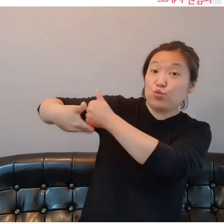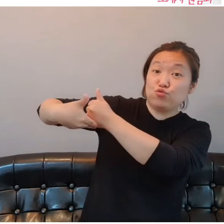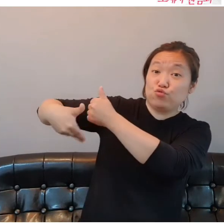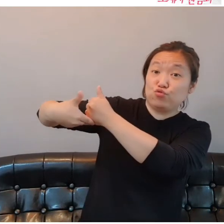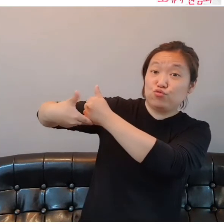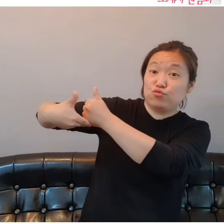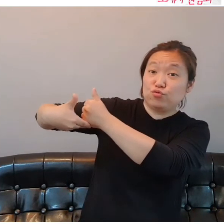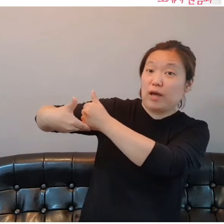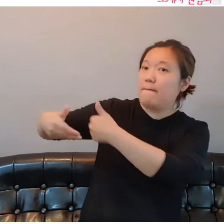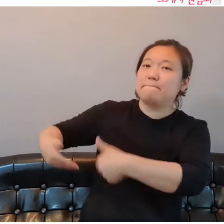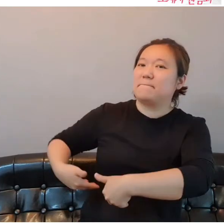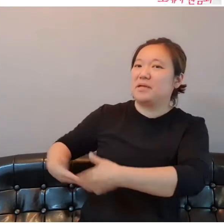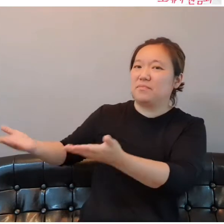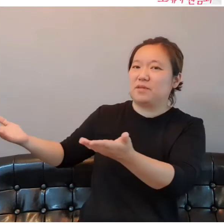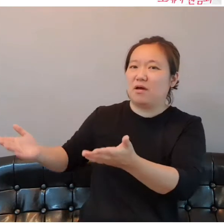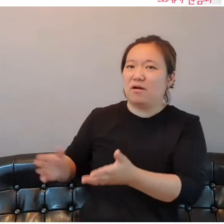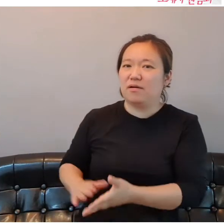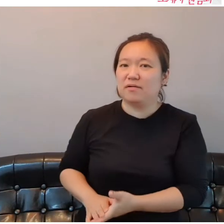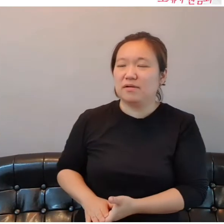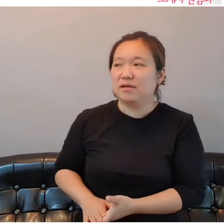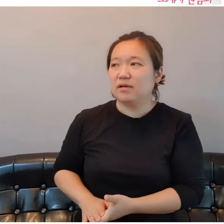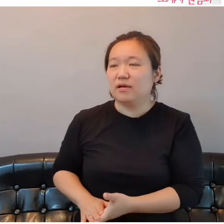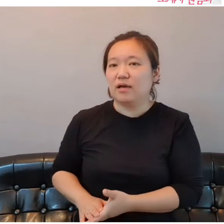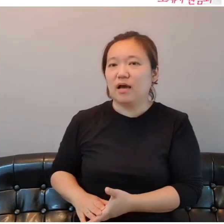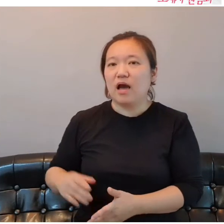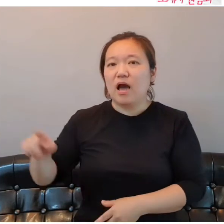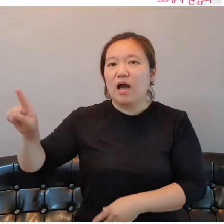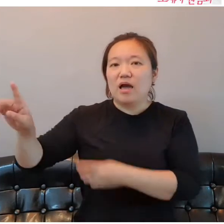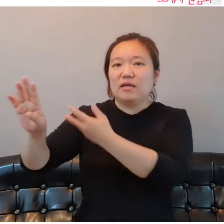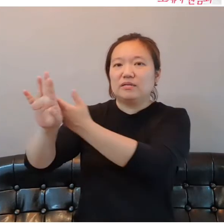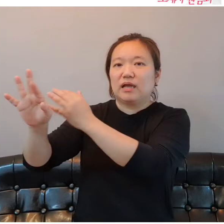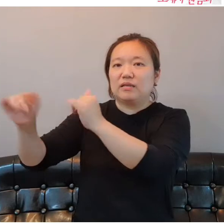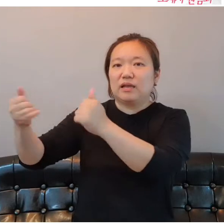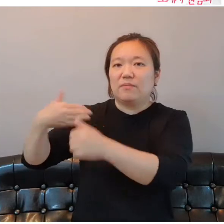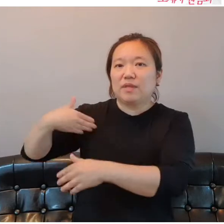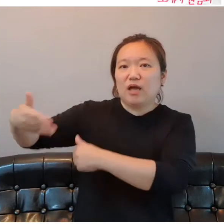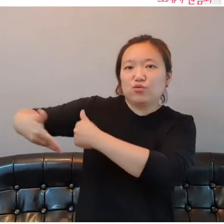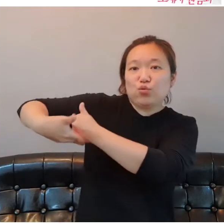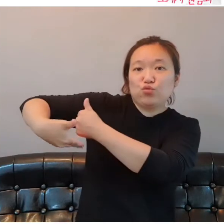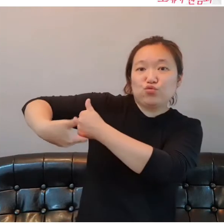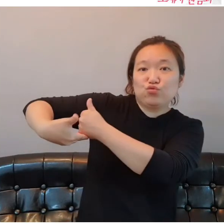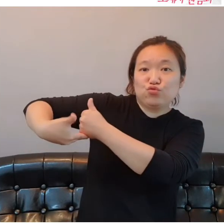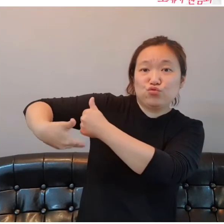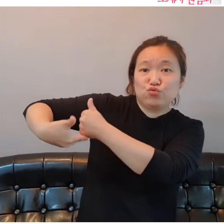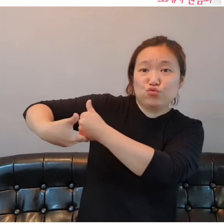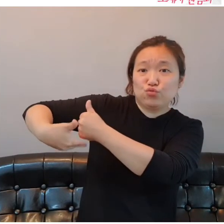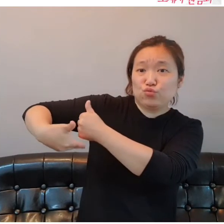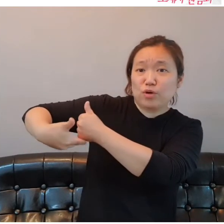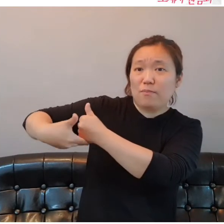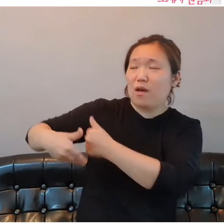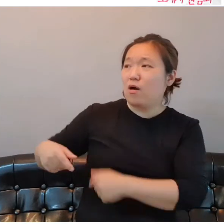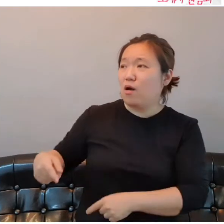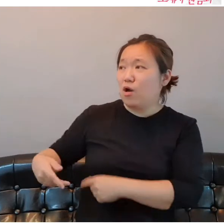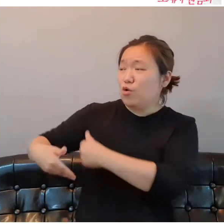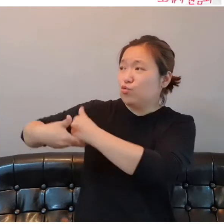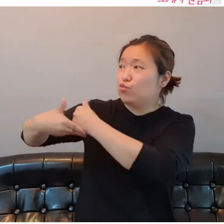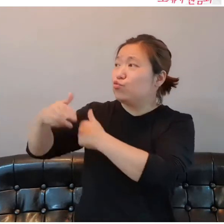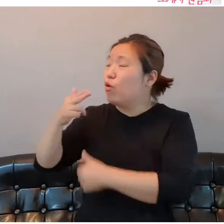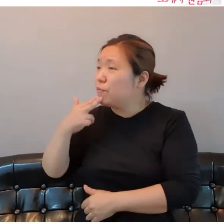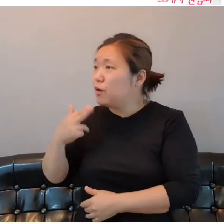다른 사람이 나를 존중해주지 않으면 아주 침울하고 괴로워합니다. 왜냐면 자존감이 없기 때문에